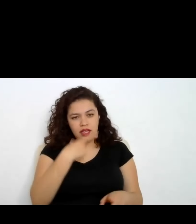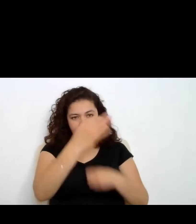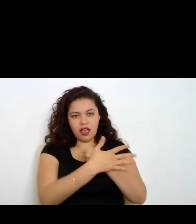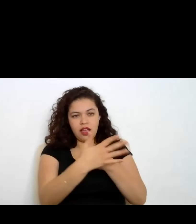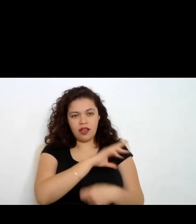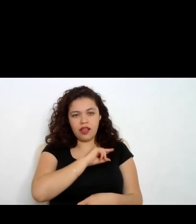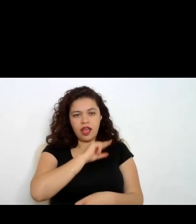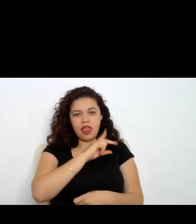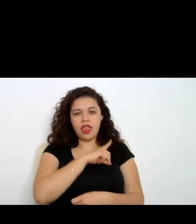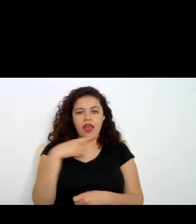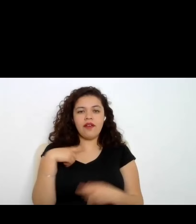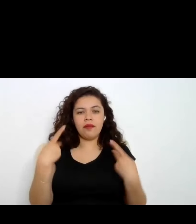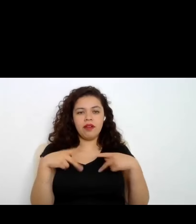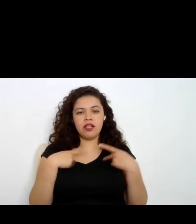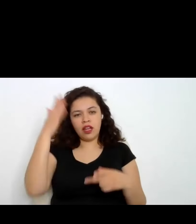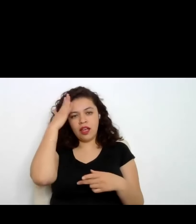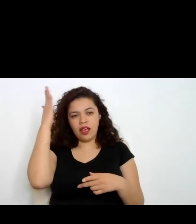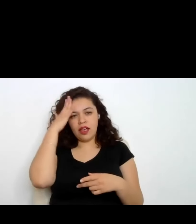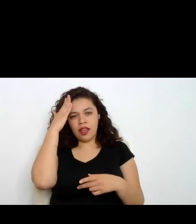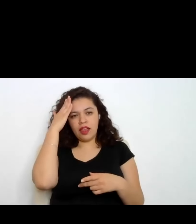tiene que poner a disposición de los titulares